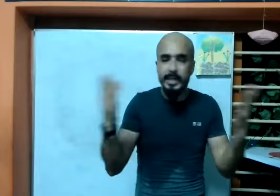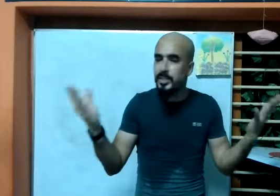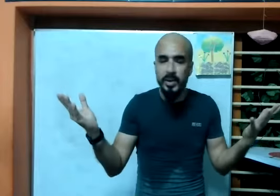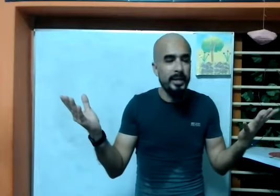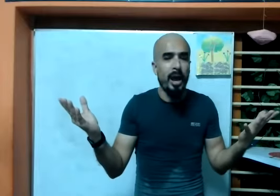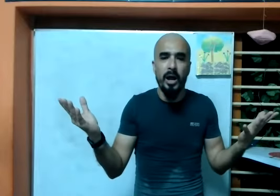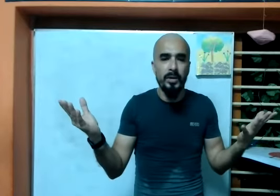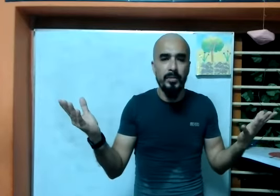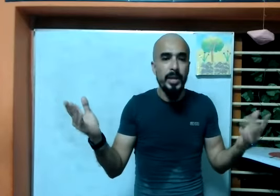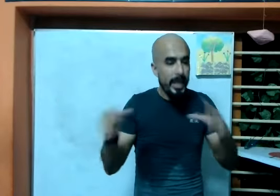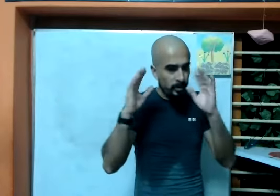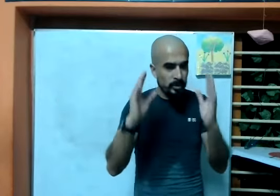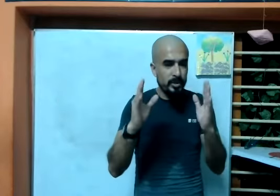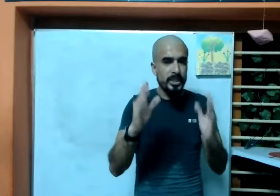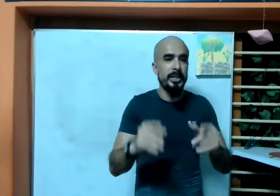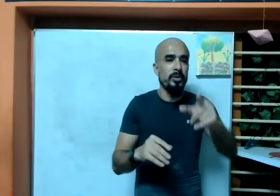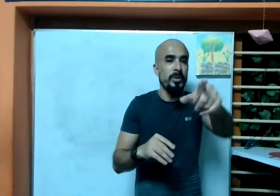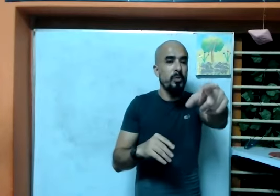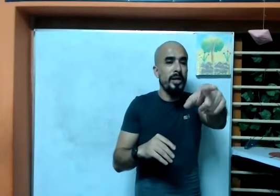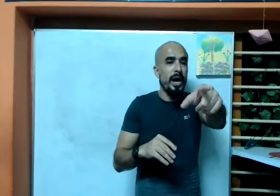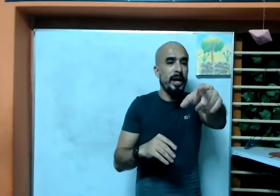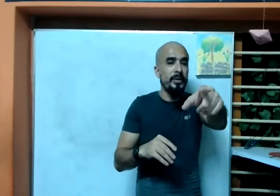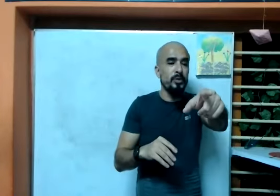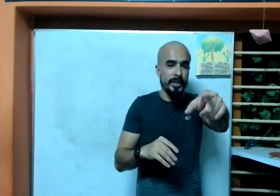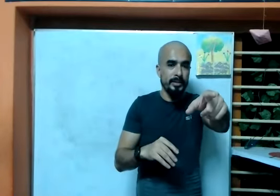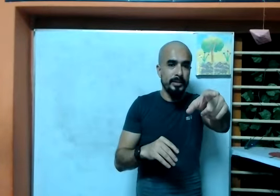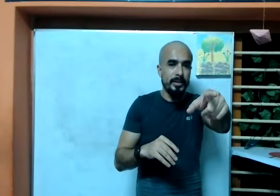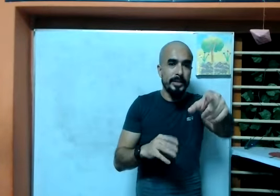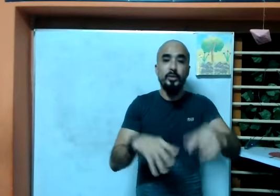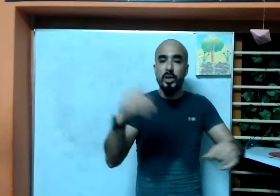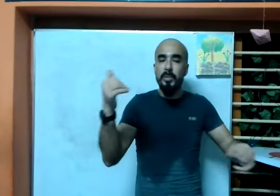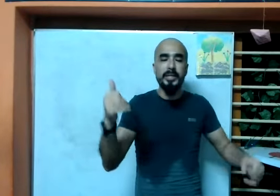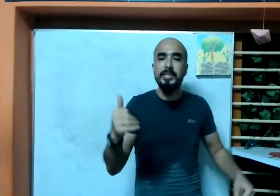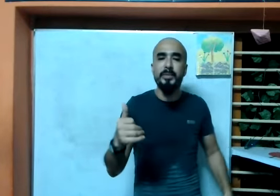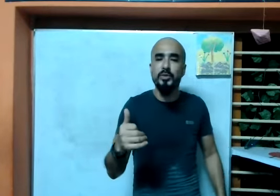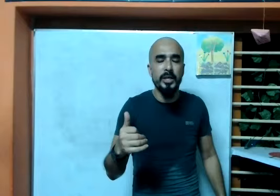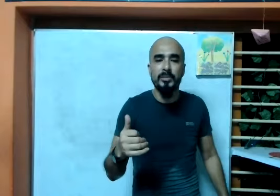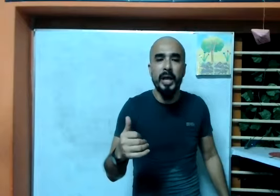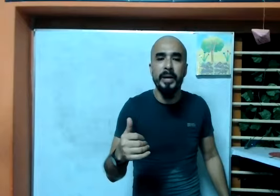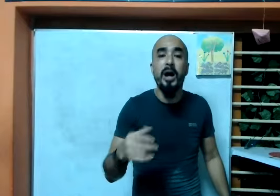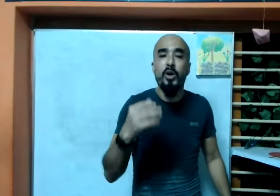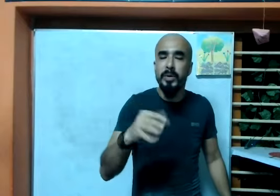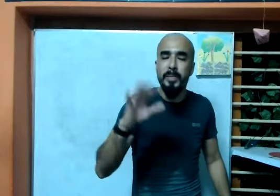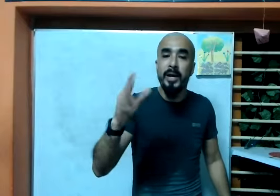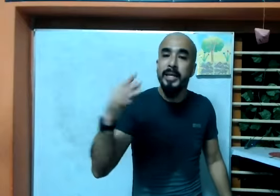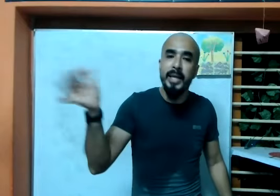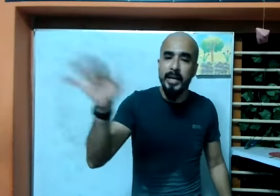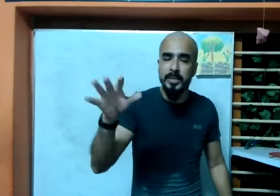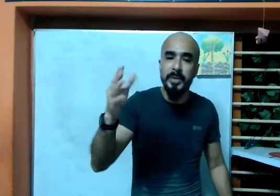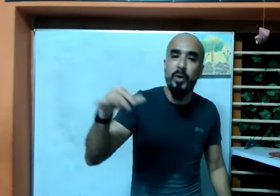ইজ ডুইং নাও এই মুহূর্তে কোশ্চেনটা এরকম হোয়াট আর ইউ ডুইং কিন্তু যখন বাসায় যাবে কোশ্চেনটা এরকম থাকবে না ও বলবে মা হি আস্কড মি হোয়াট